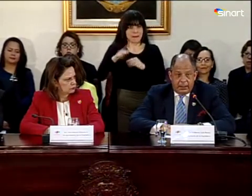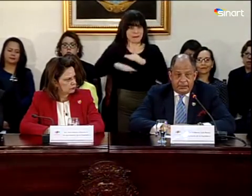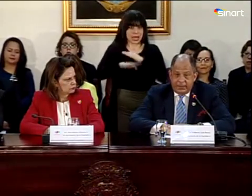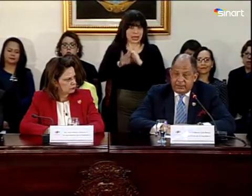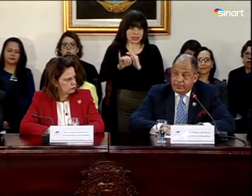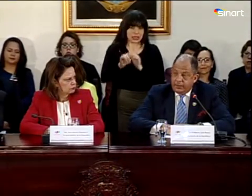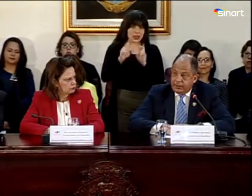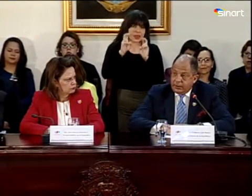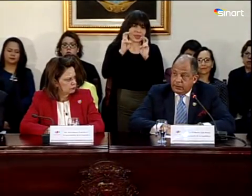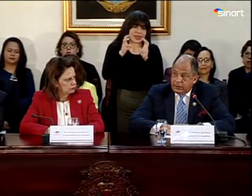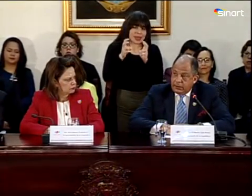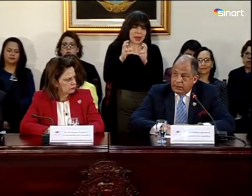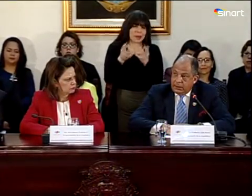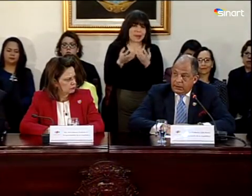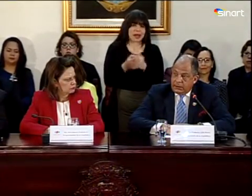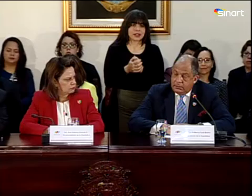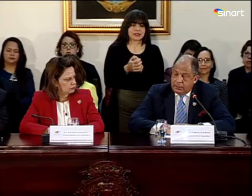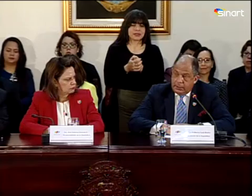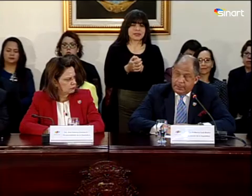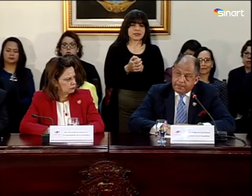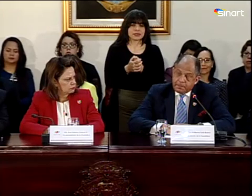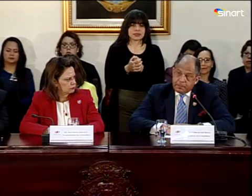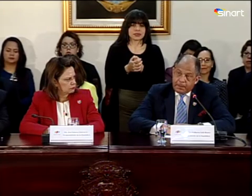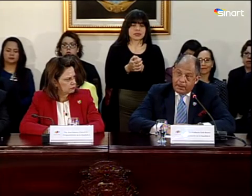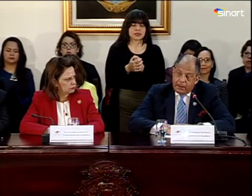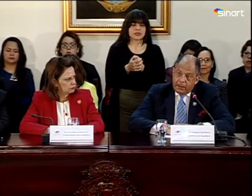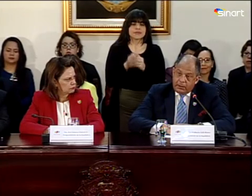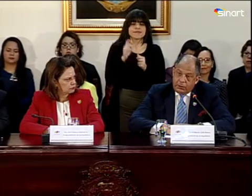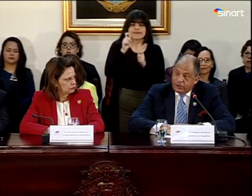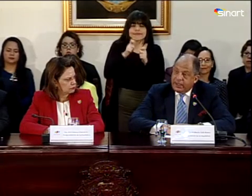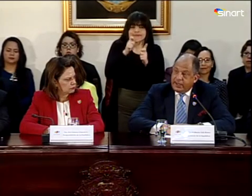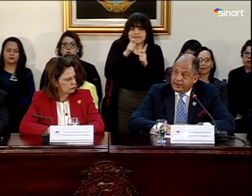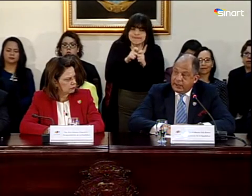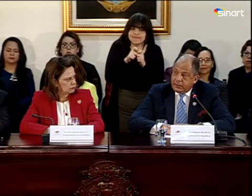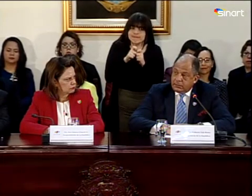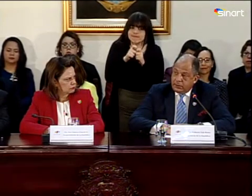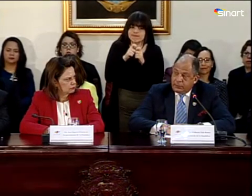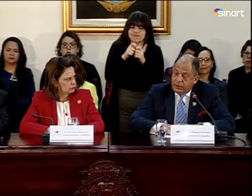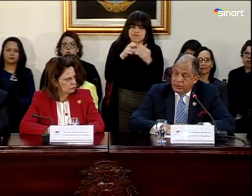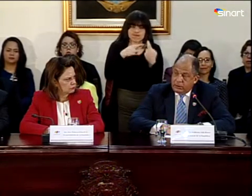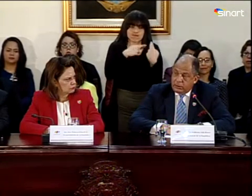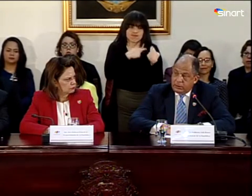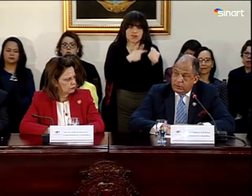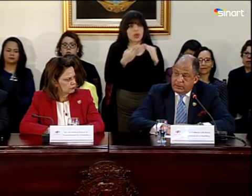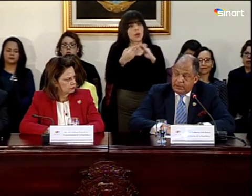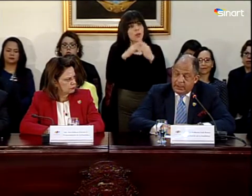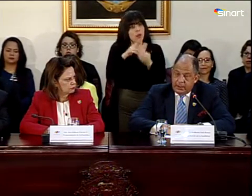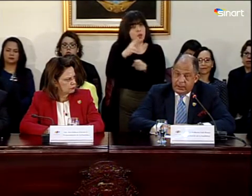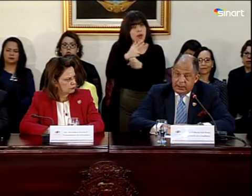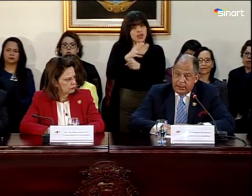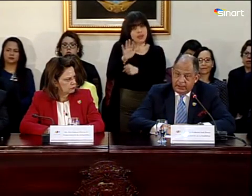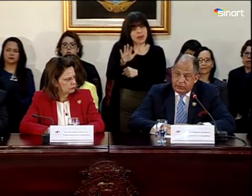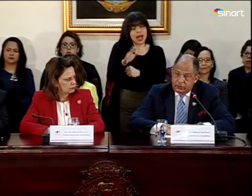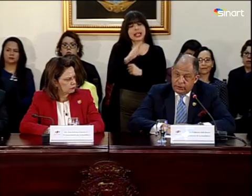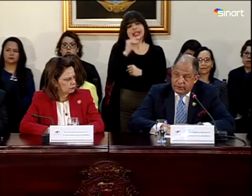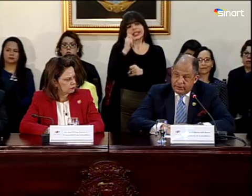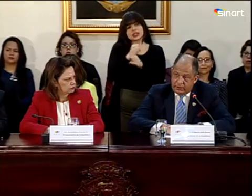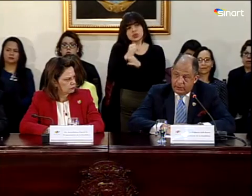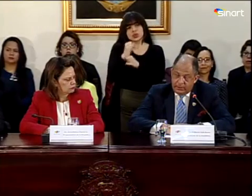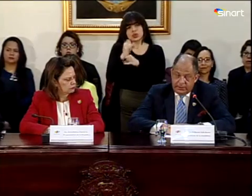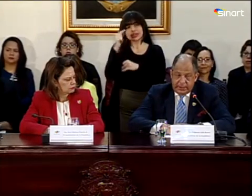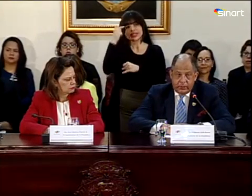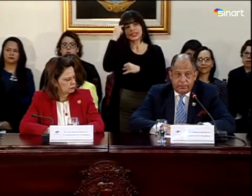estrictamente de concerniencia del pueblo de Guatemala y de las instituciones